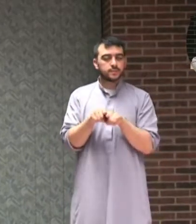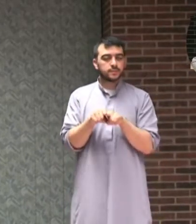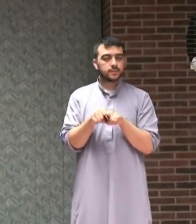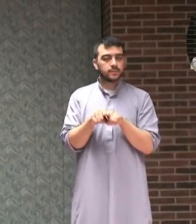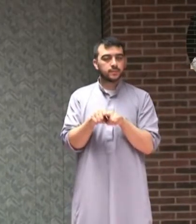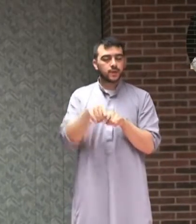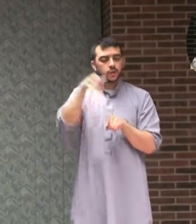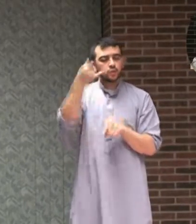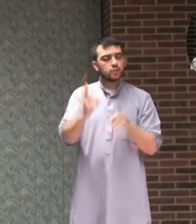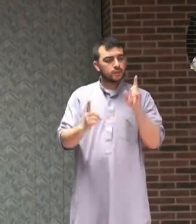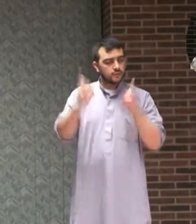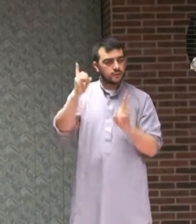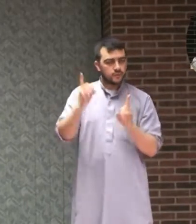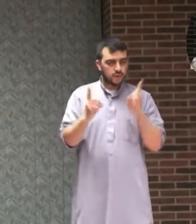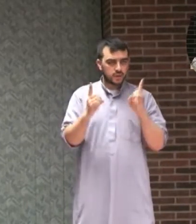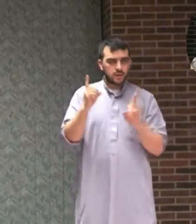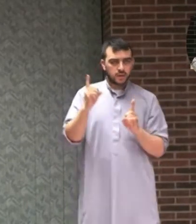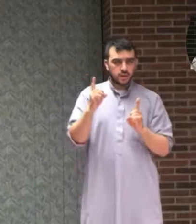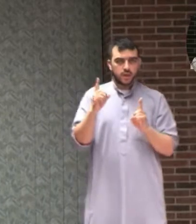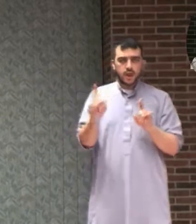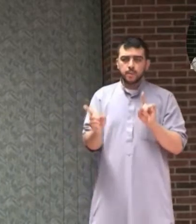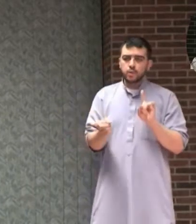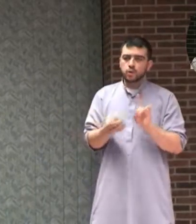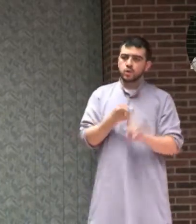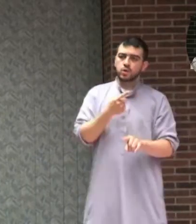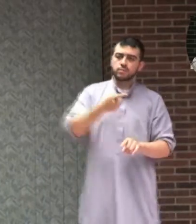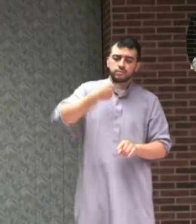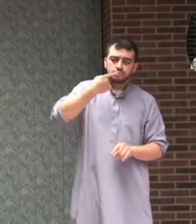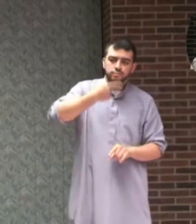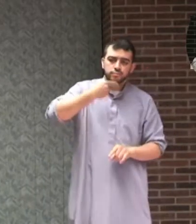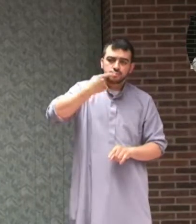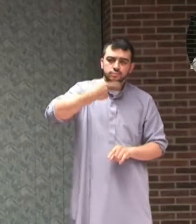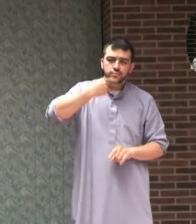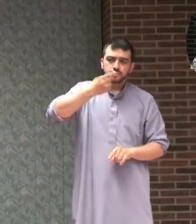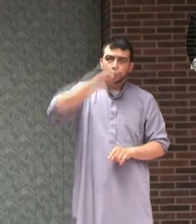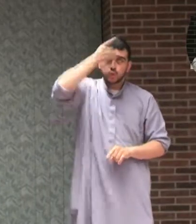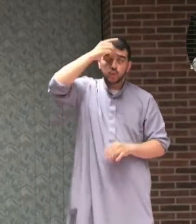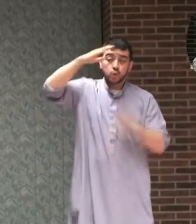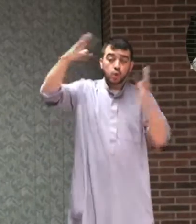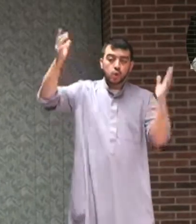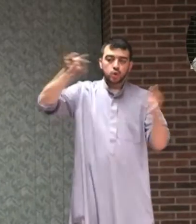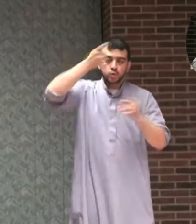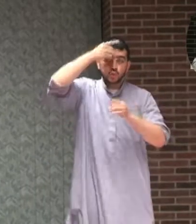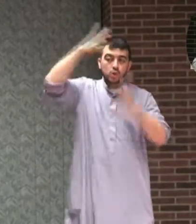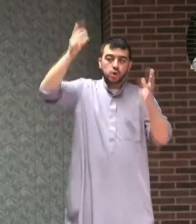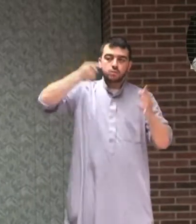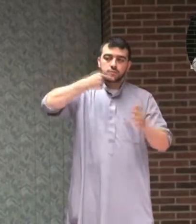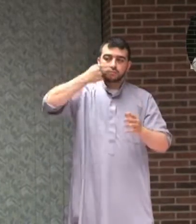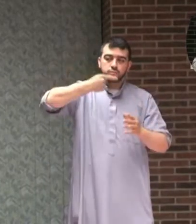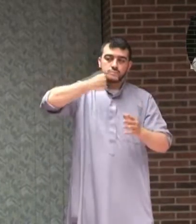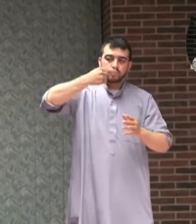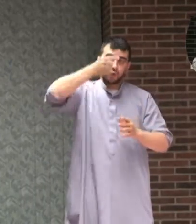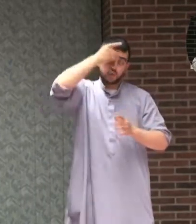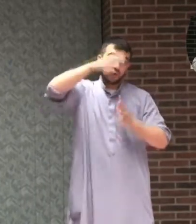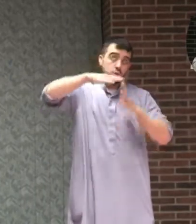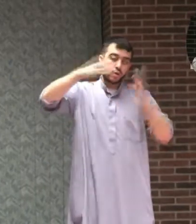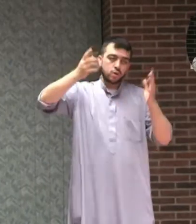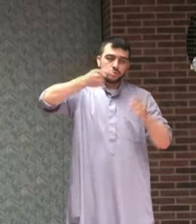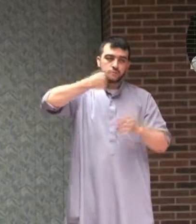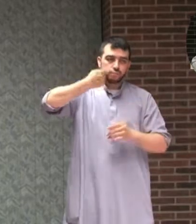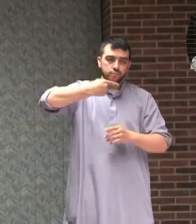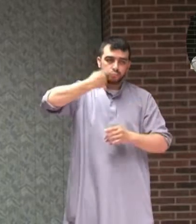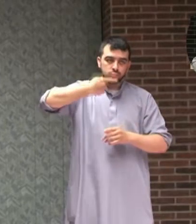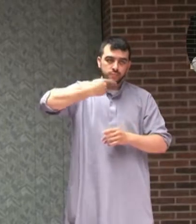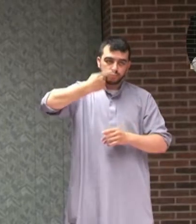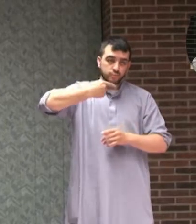Évidemment, également, le jour du Eid, vous savez qu'il est un jour de takbir, c'est-à-dire qu'on fait beaucoup de takbirat ce jour-là. Il